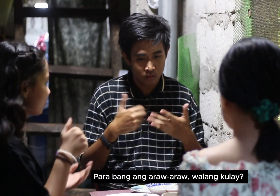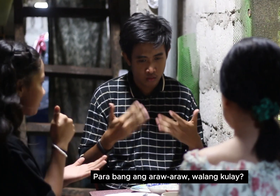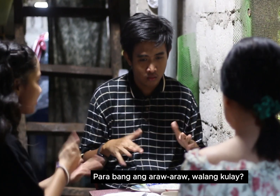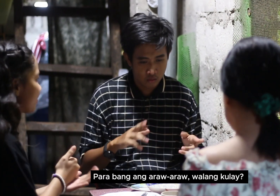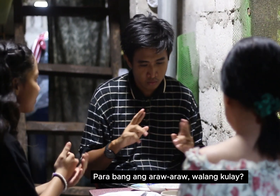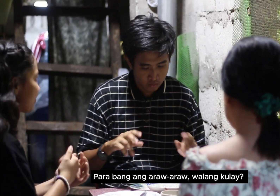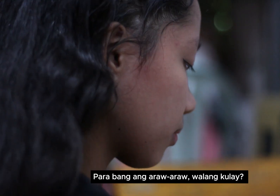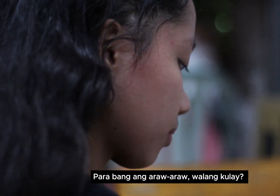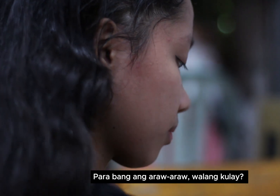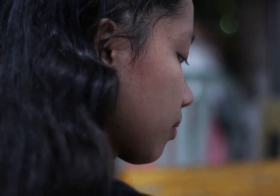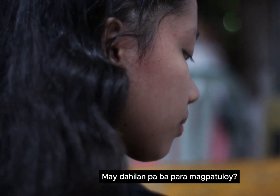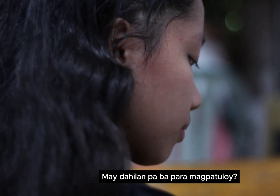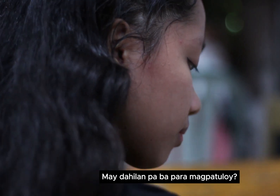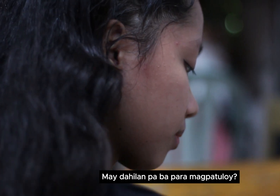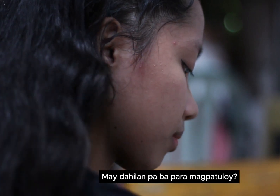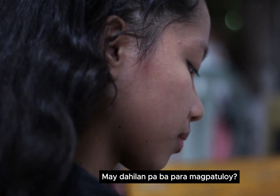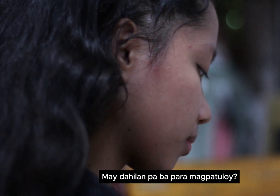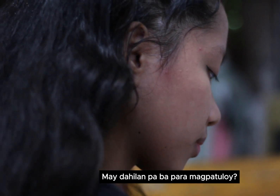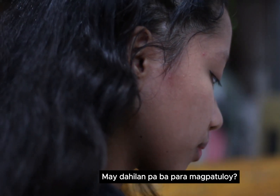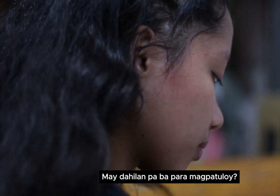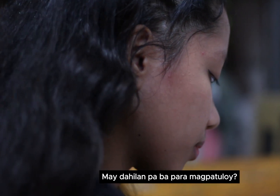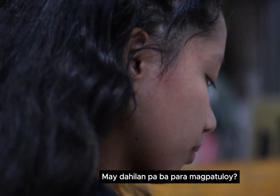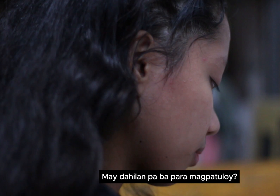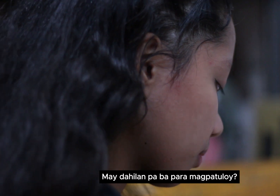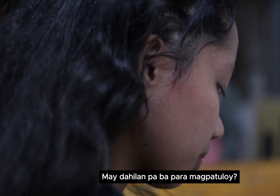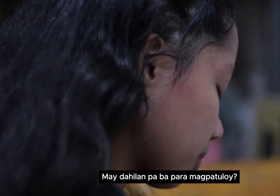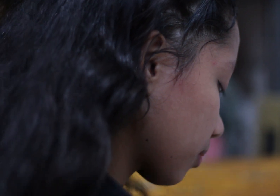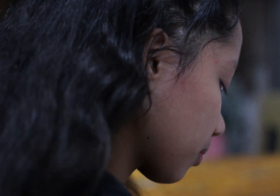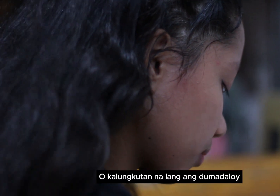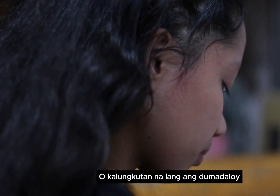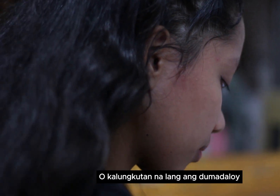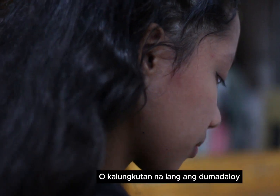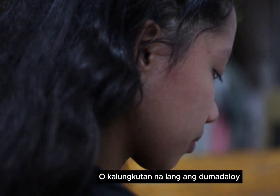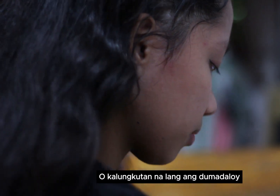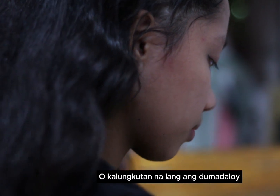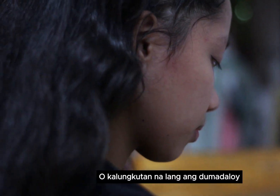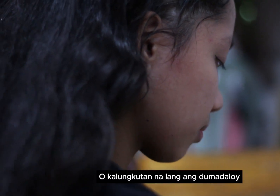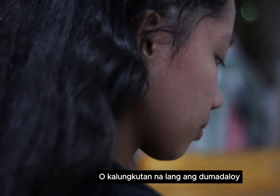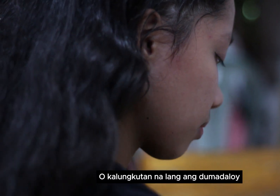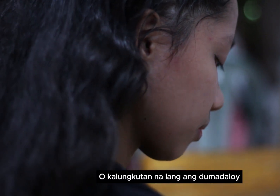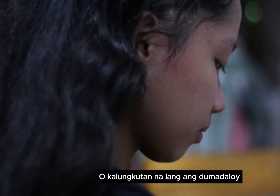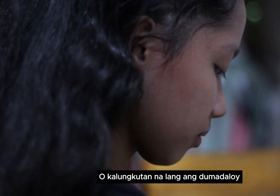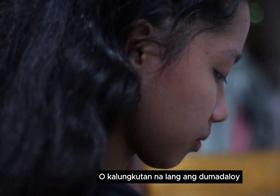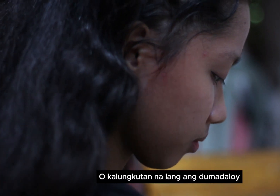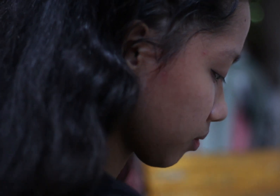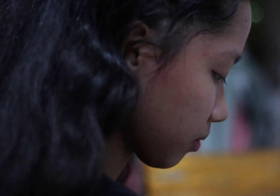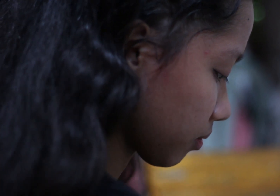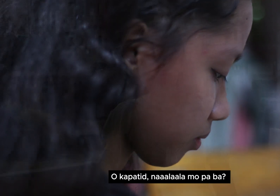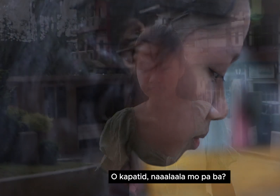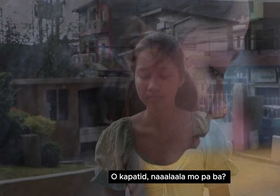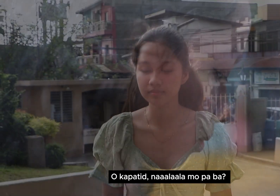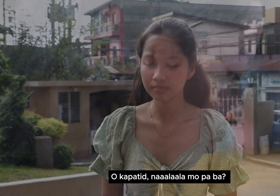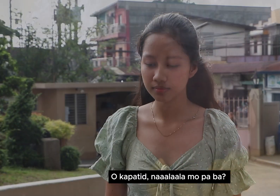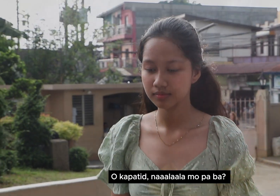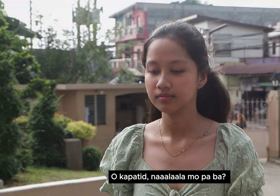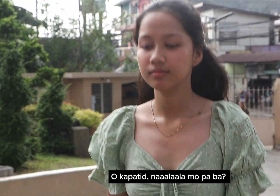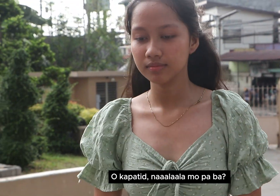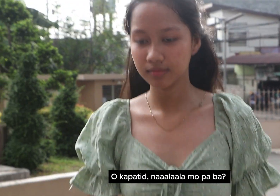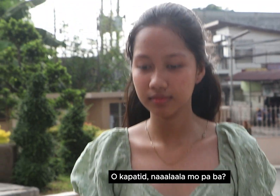walang kulay. May dahilan ba ba para magpatuloy, o kalungkutan na lang ang dumadaloy? O kapatid, naalaala mo pa